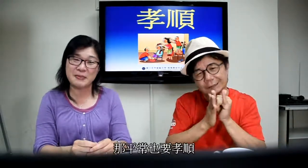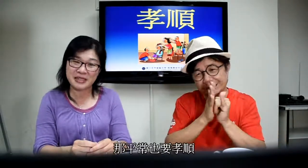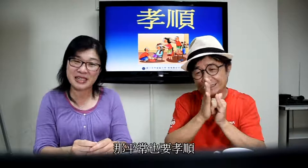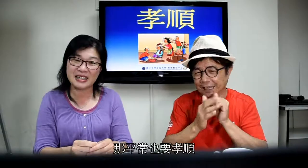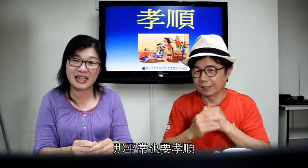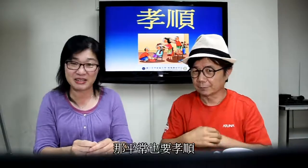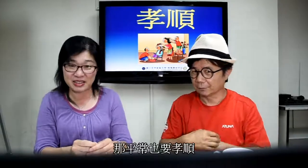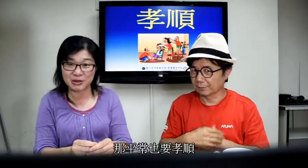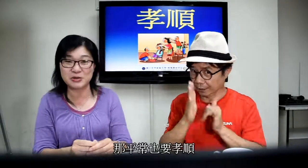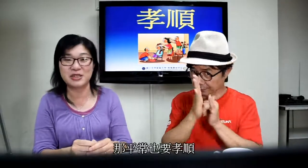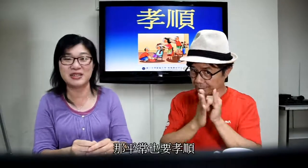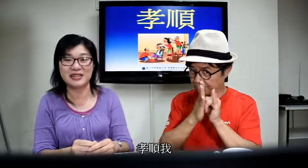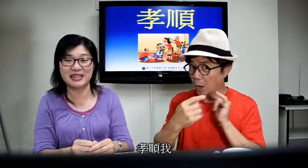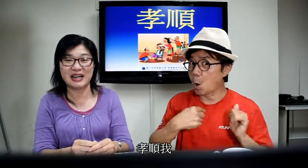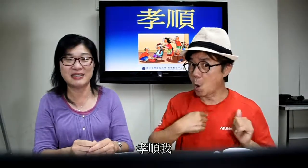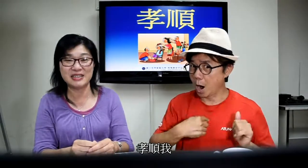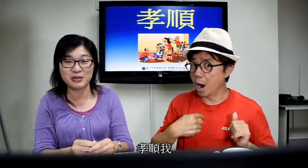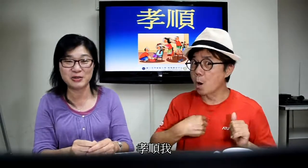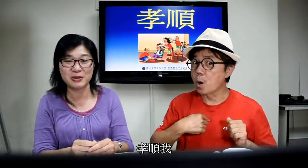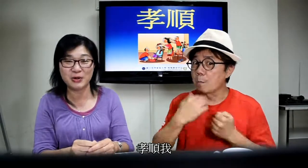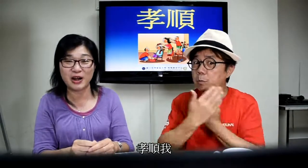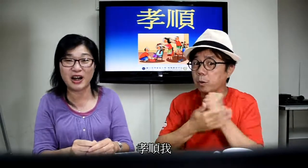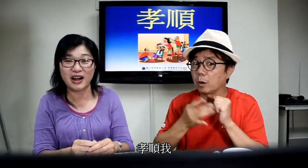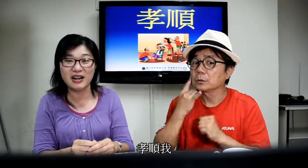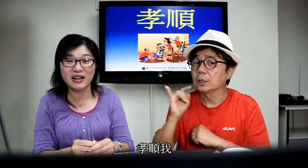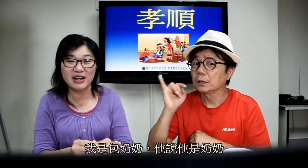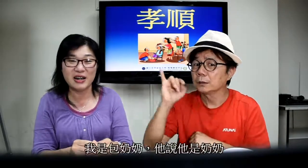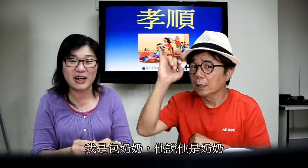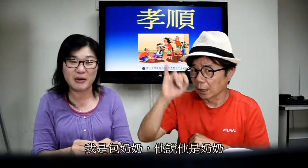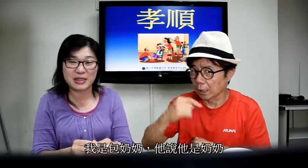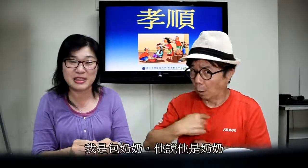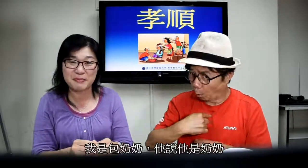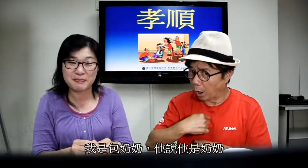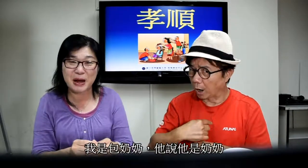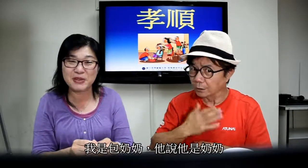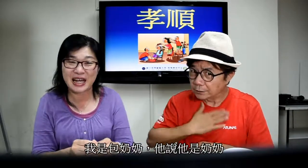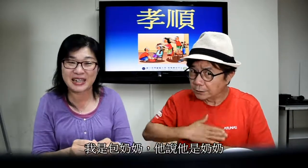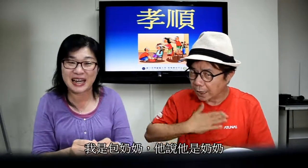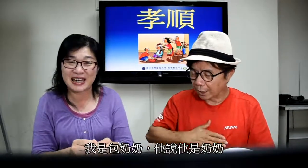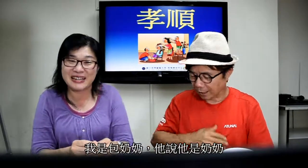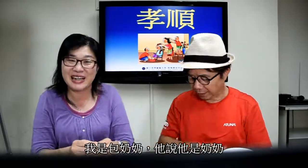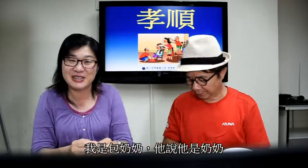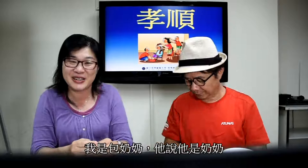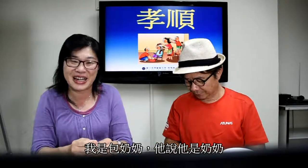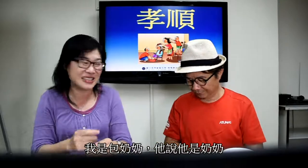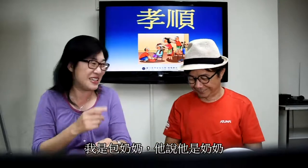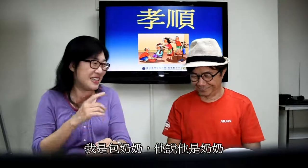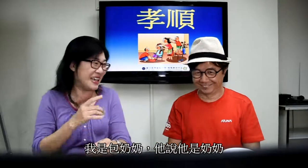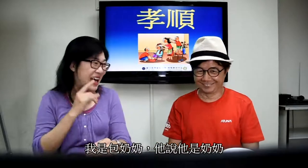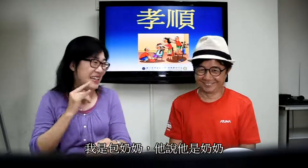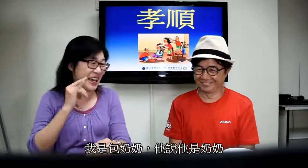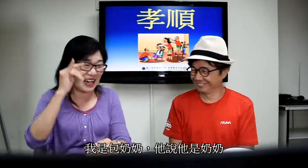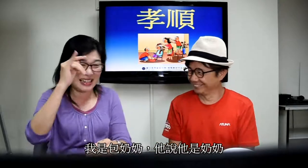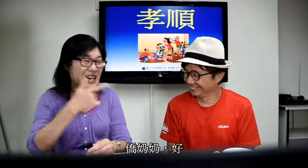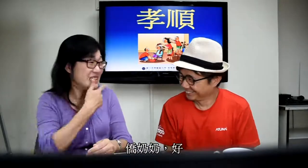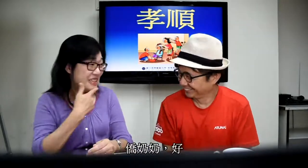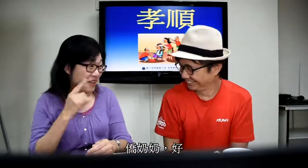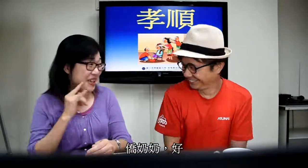常也要孝顺，好，孝顺我。哦，我是包奶奶啊，他说他是奶奶，乔奶